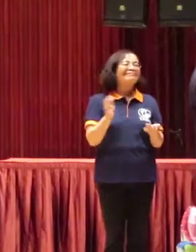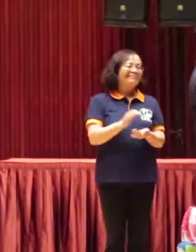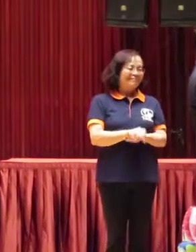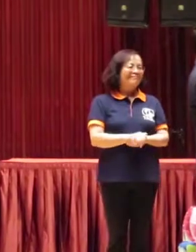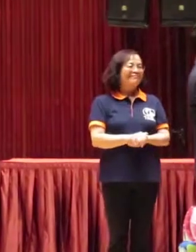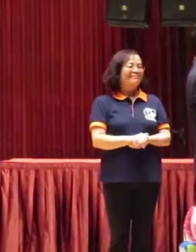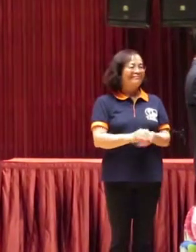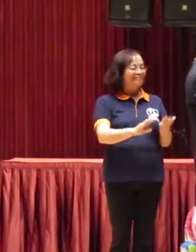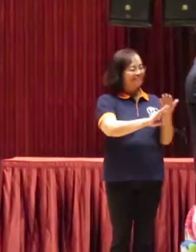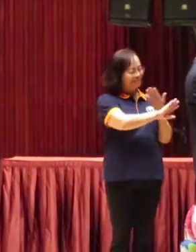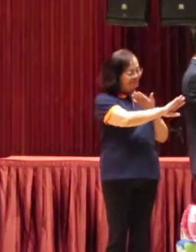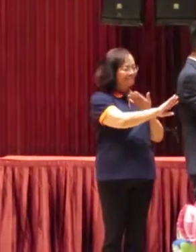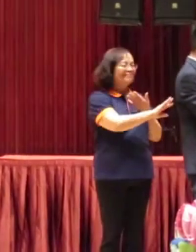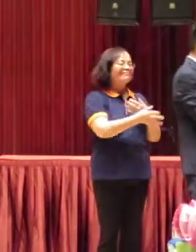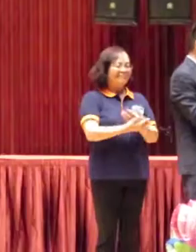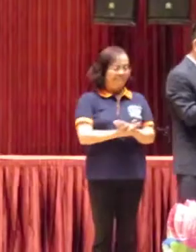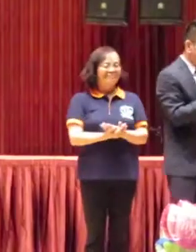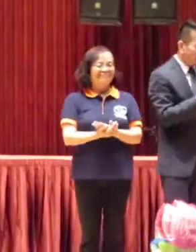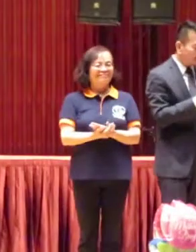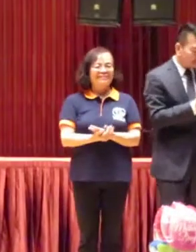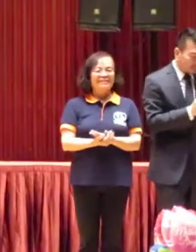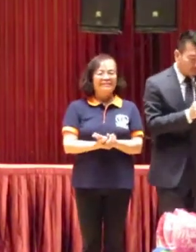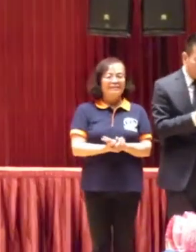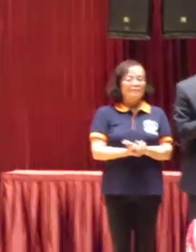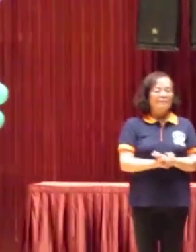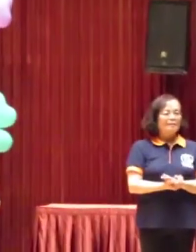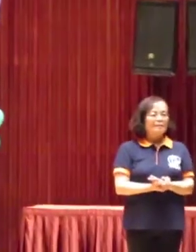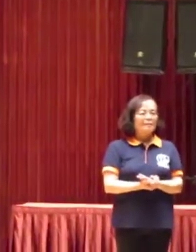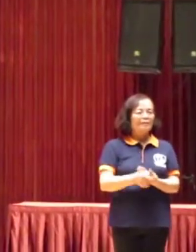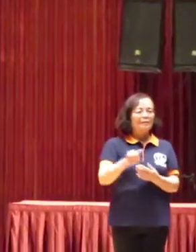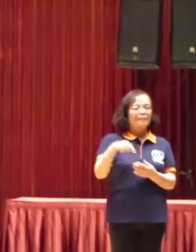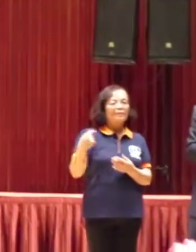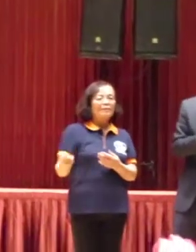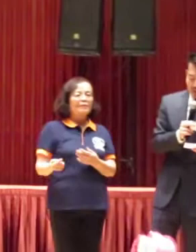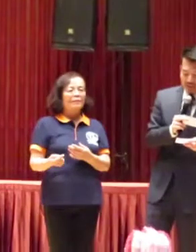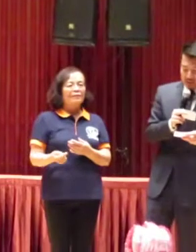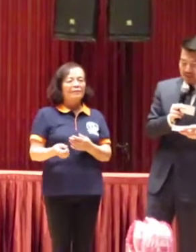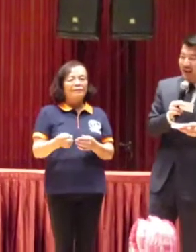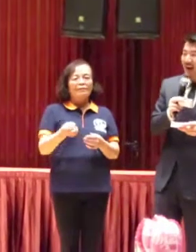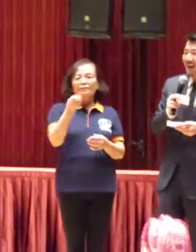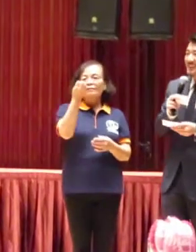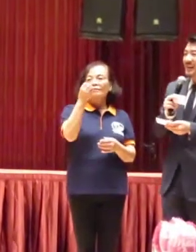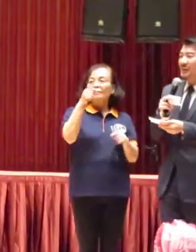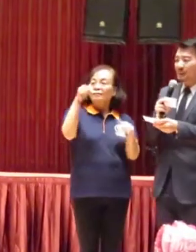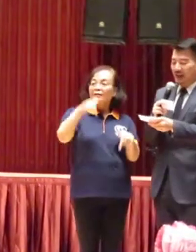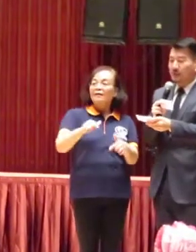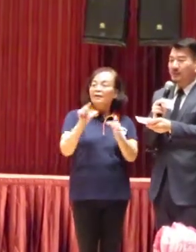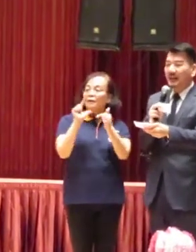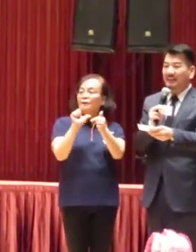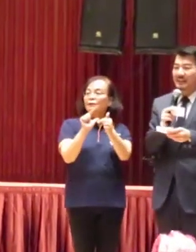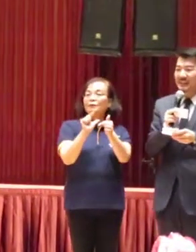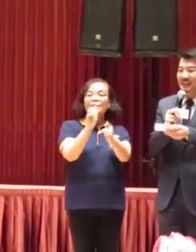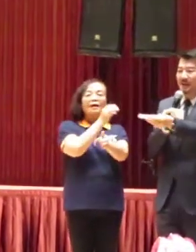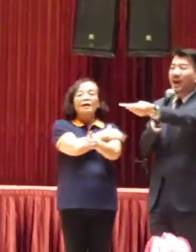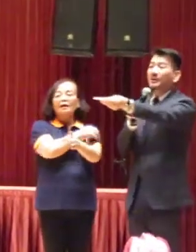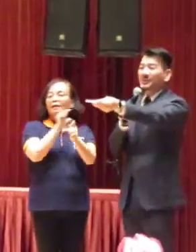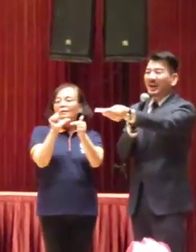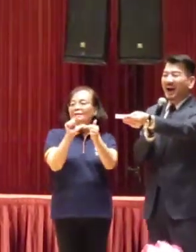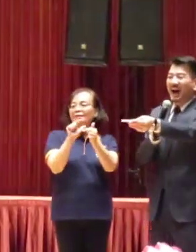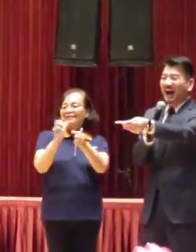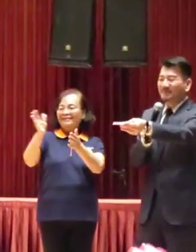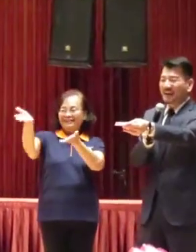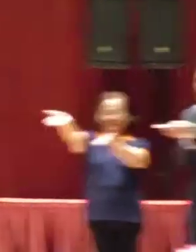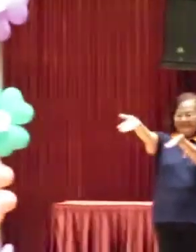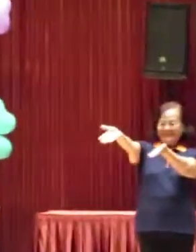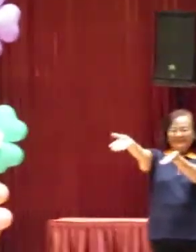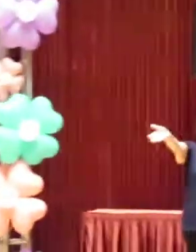好，就到外面去。好，谢谢。另外，我们的西区的区长哈，陈立书陈区长也在现场吗？区